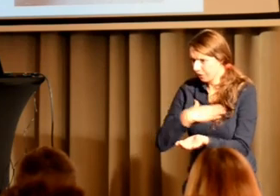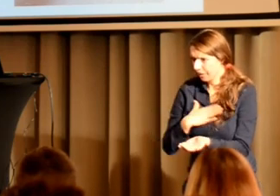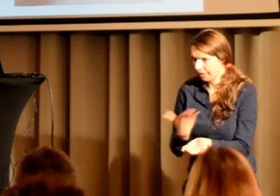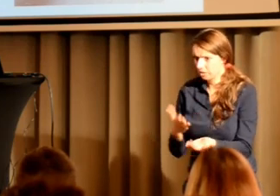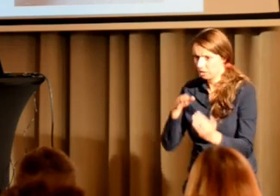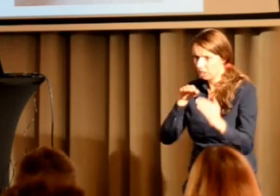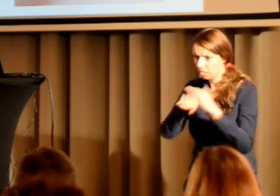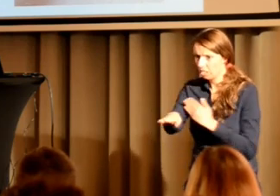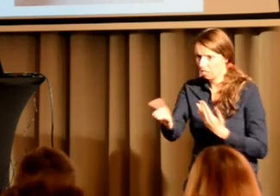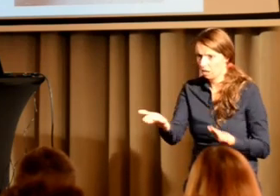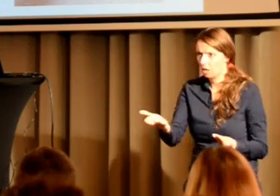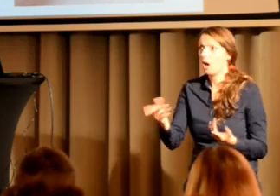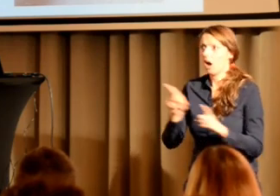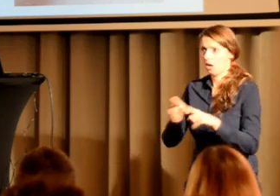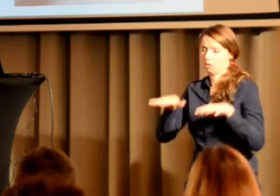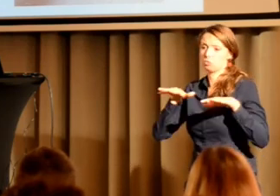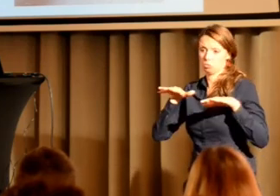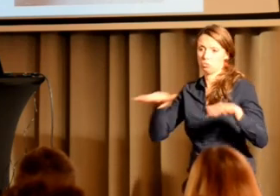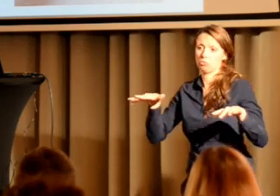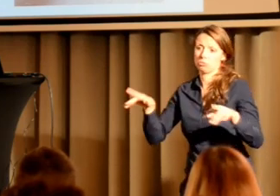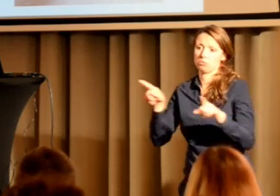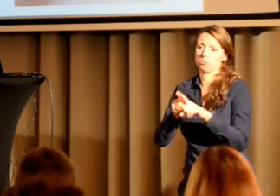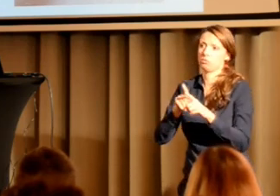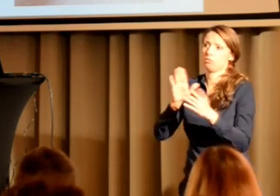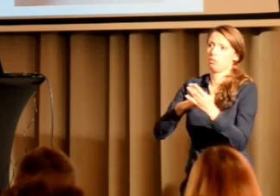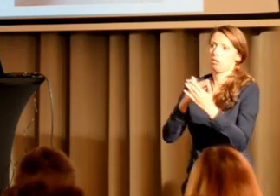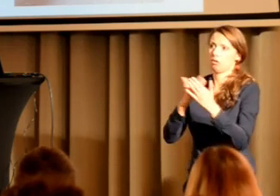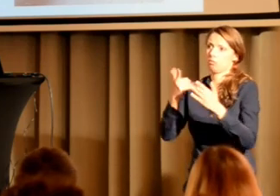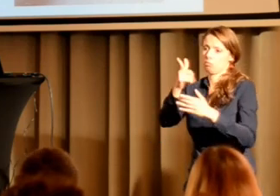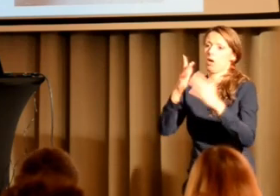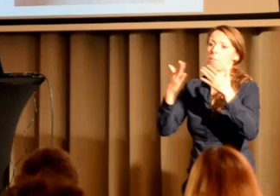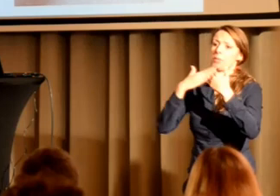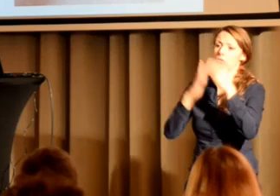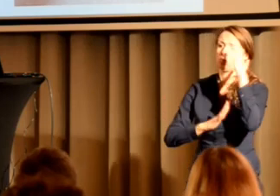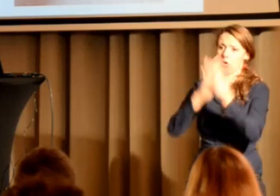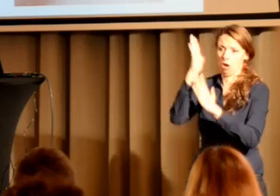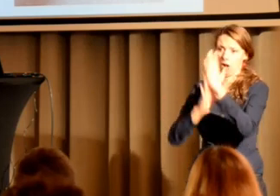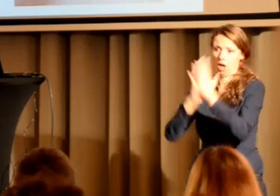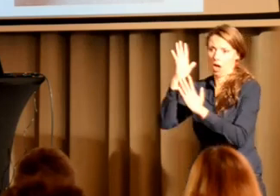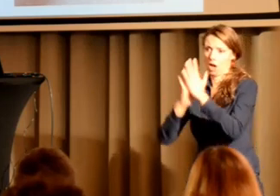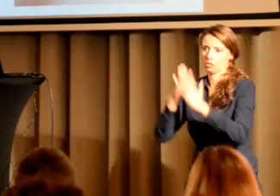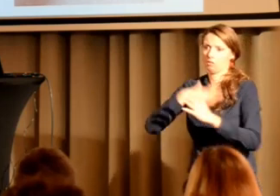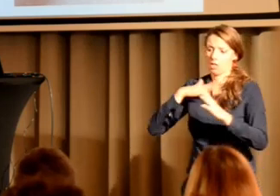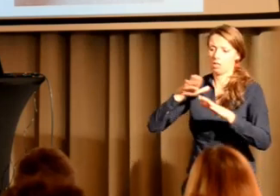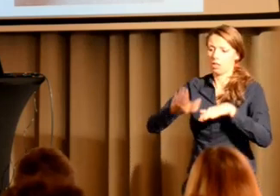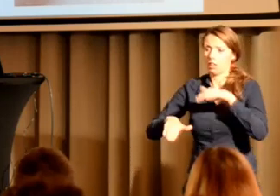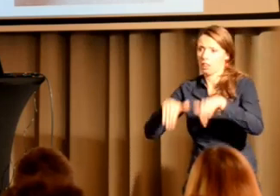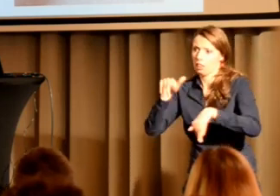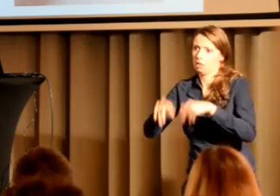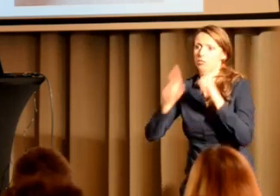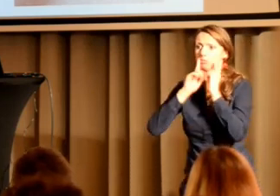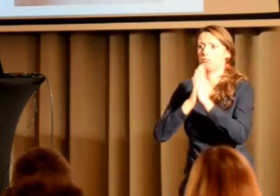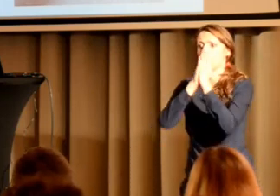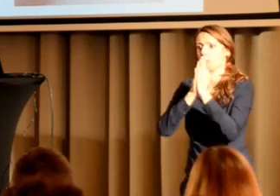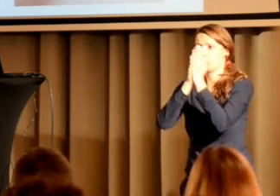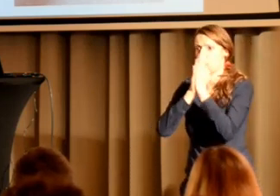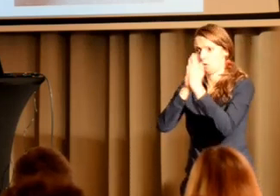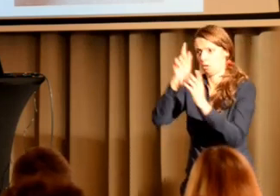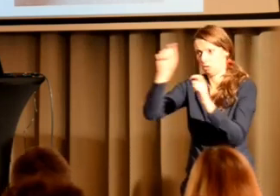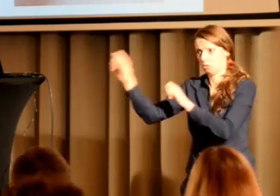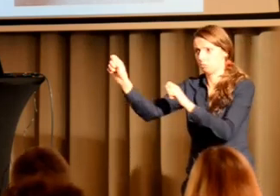takich drogach o bardzo dobrej nawierzchni, które idą przez kompleks leśny. I tutaj ogromna prośba do Państwa, jeśli macie samochód, jeśli